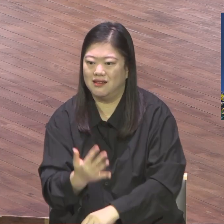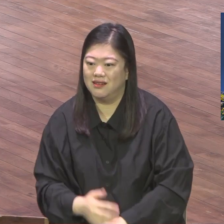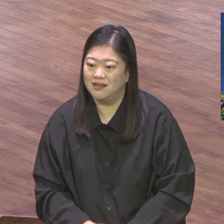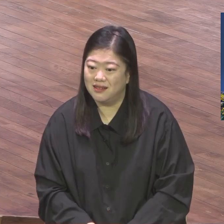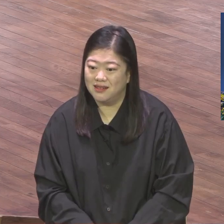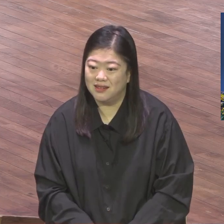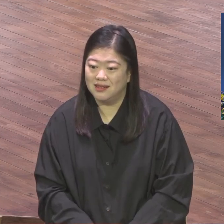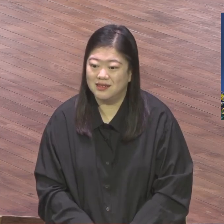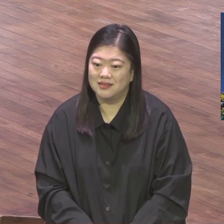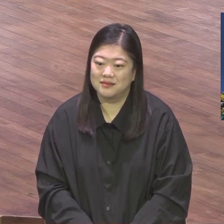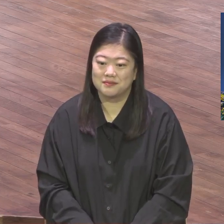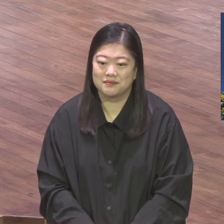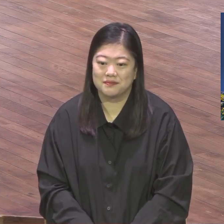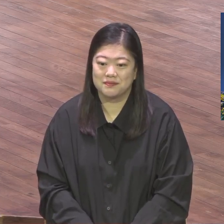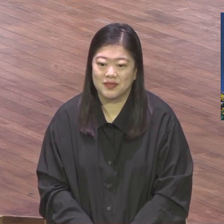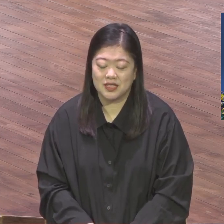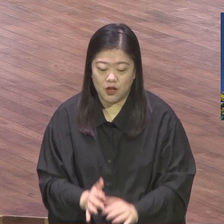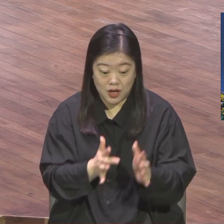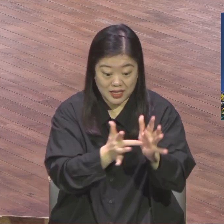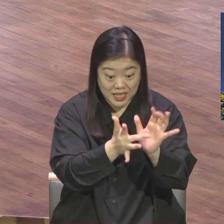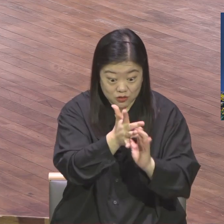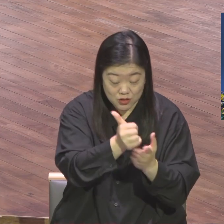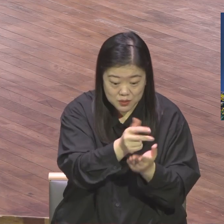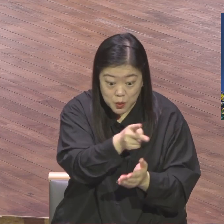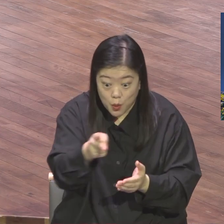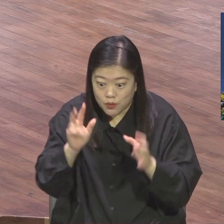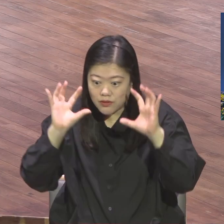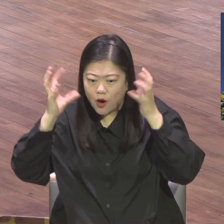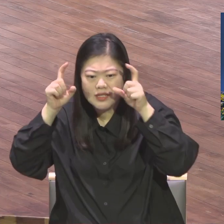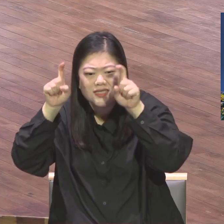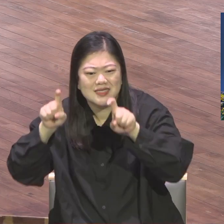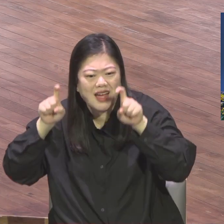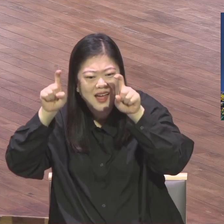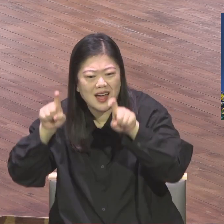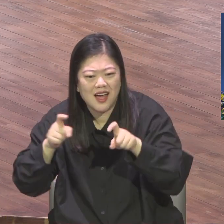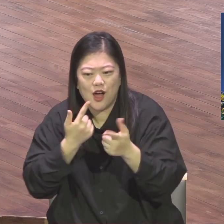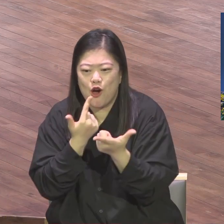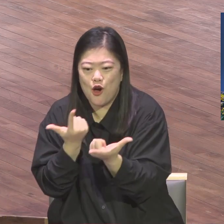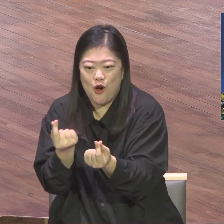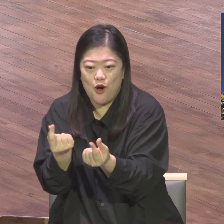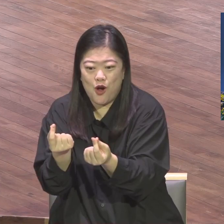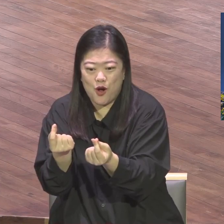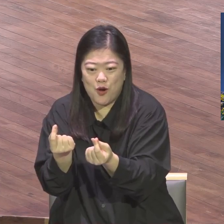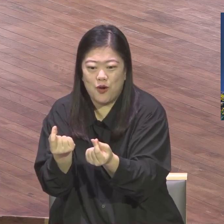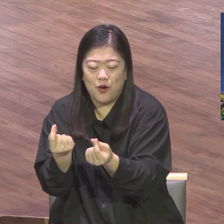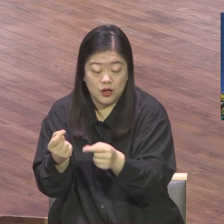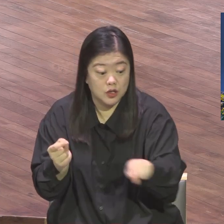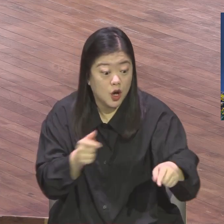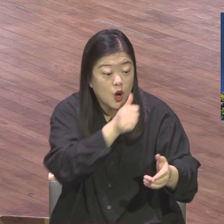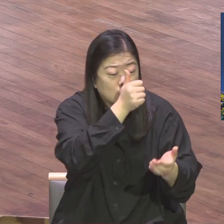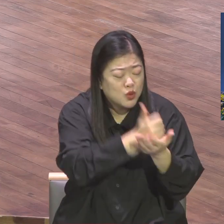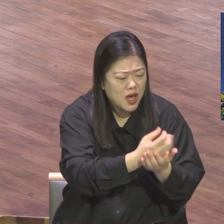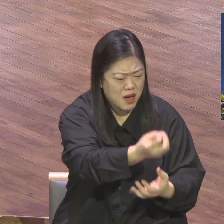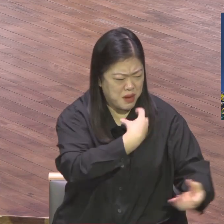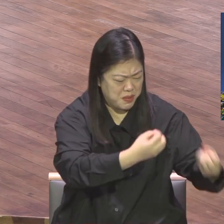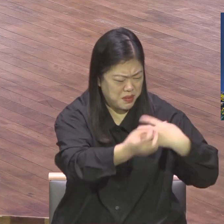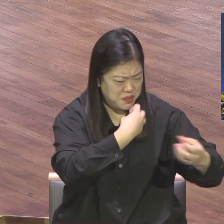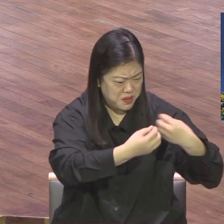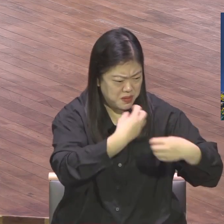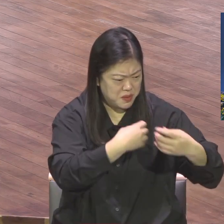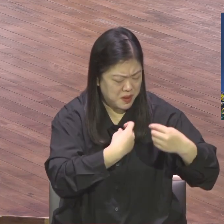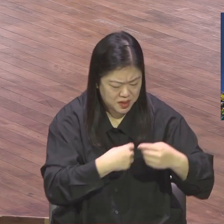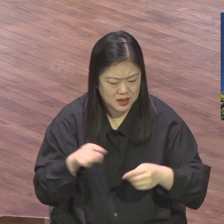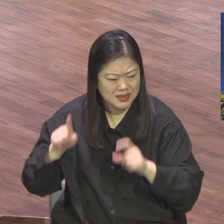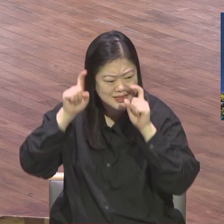그래서 예수님을 어린 양으로 그래 전가시켰어요. 어린 양. 그것이 인류의 모든 죄를